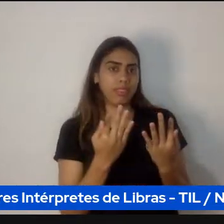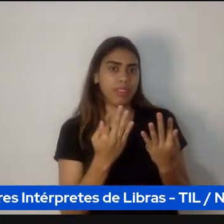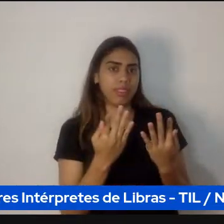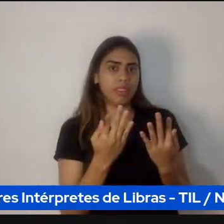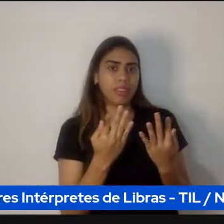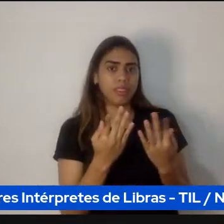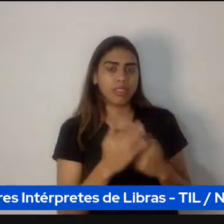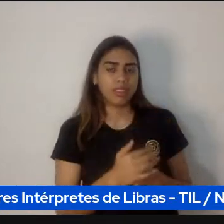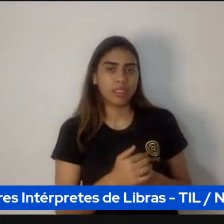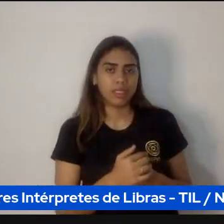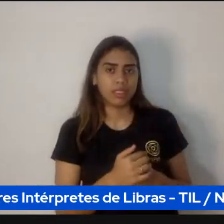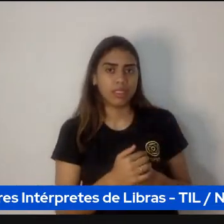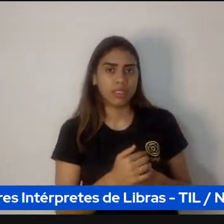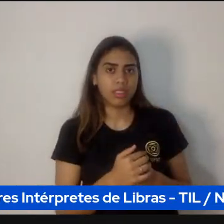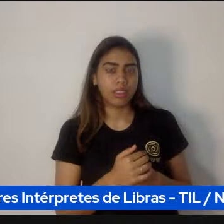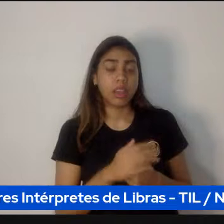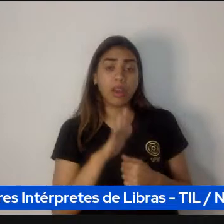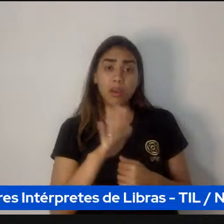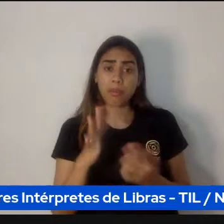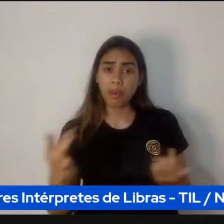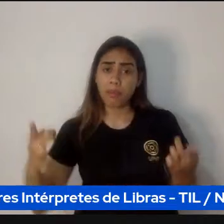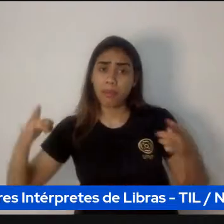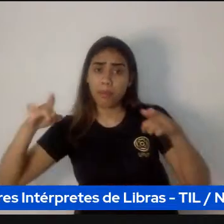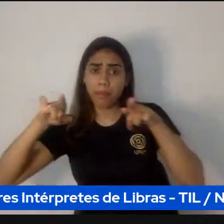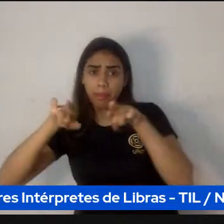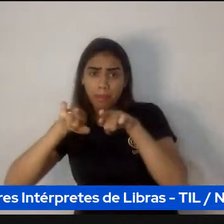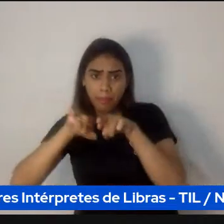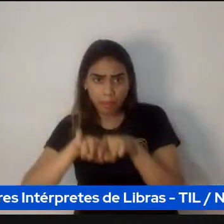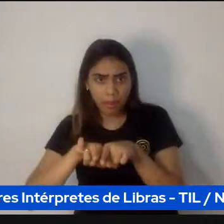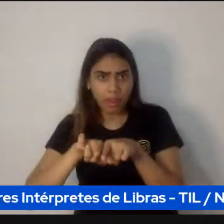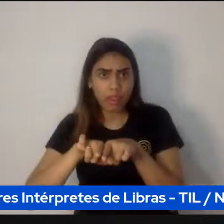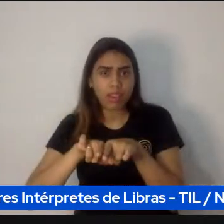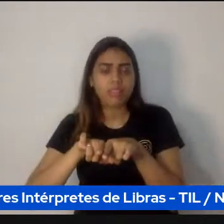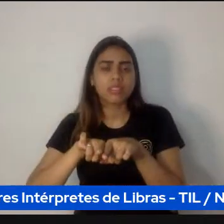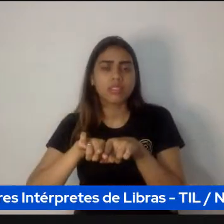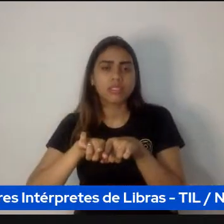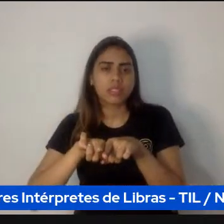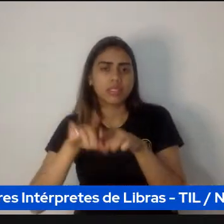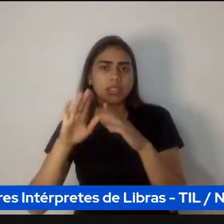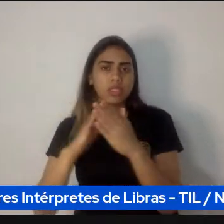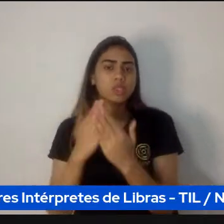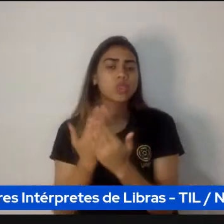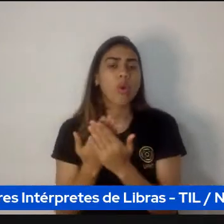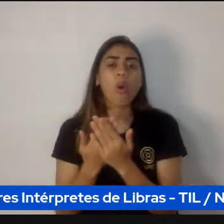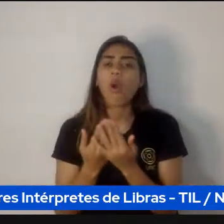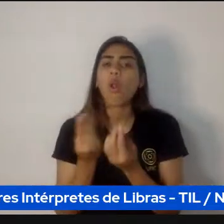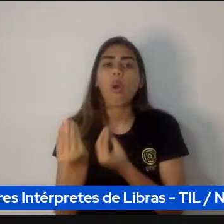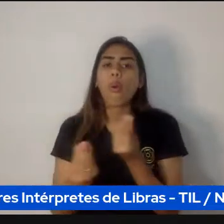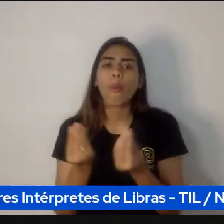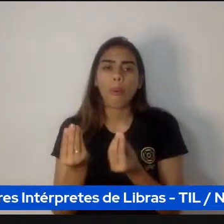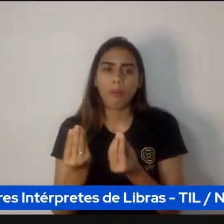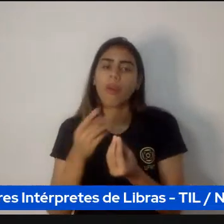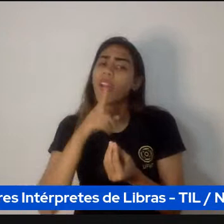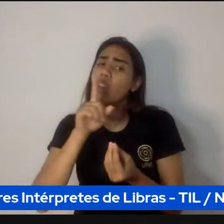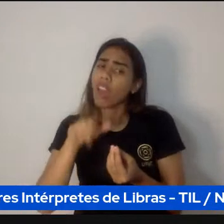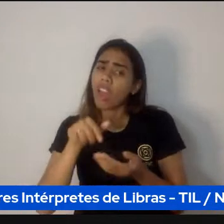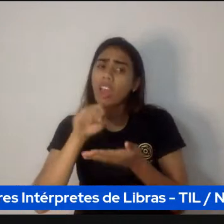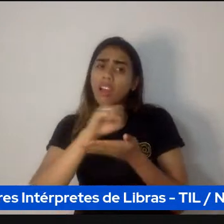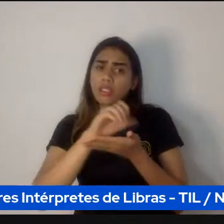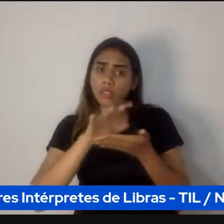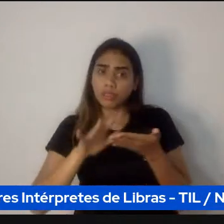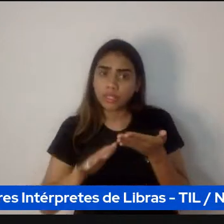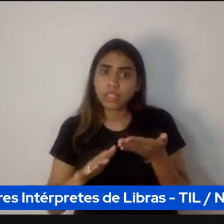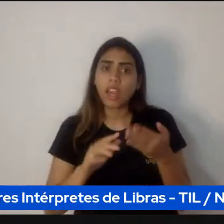faz com a escola é uma parceria em que você vai realizar atividades em casa, que você vai auxiliar, que você